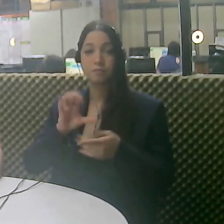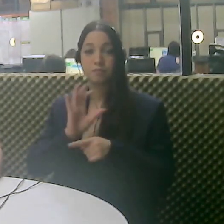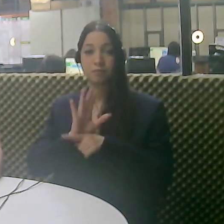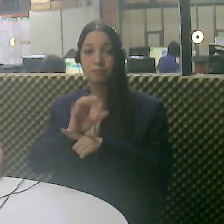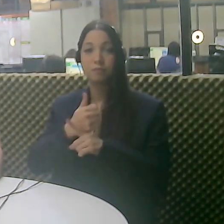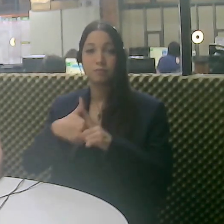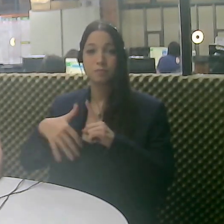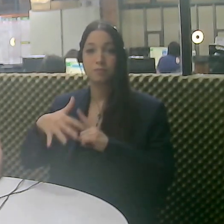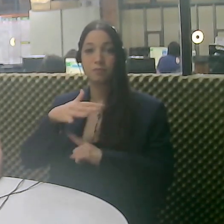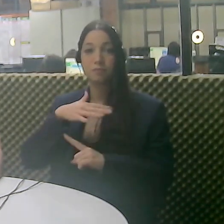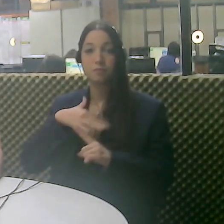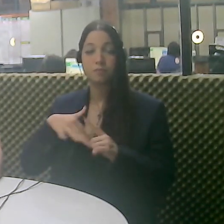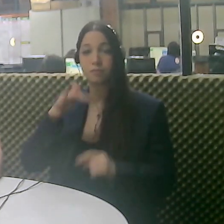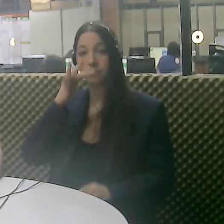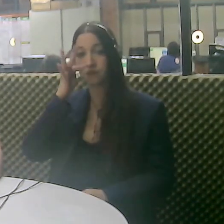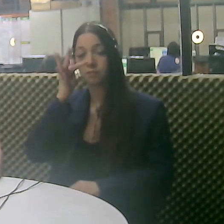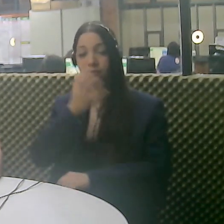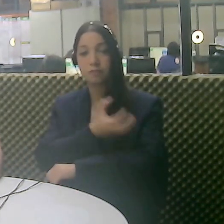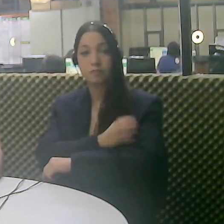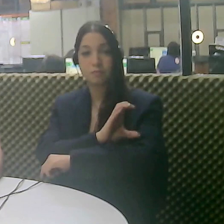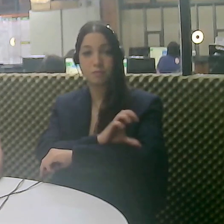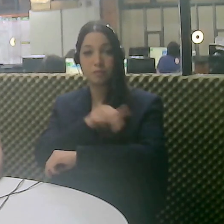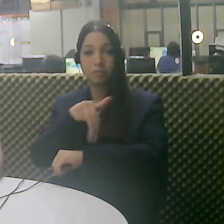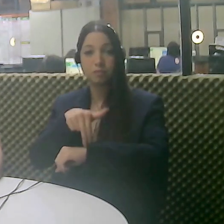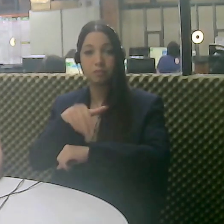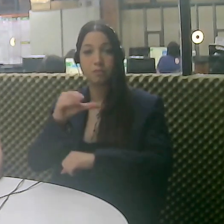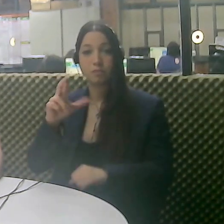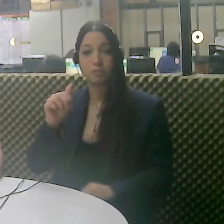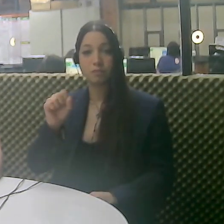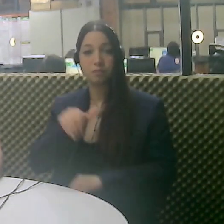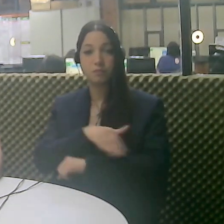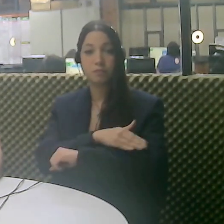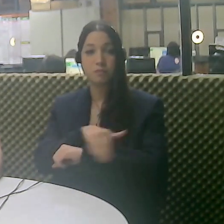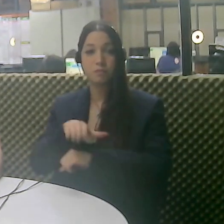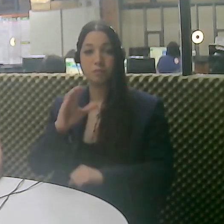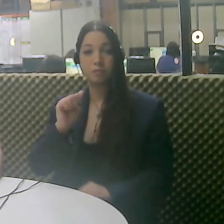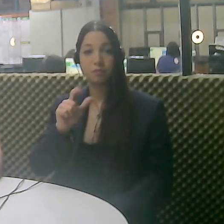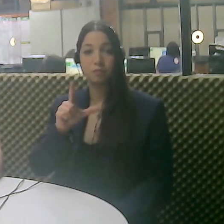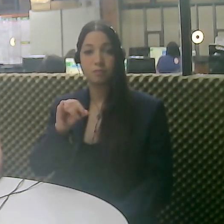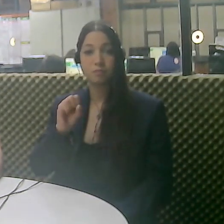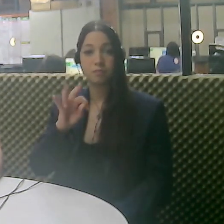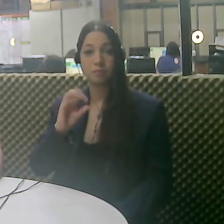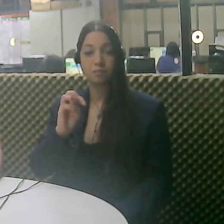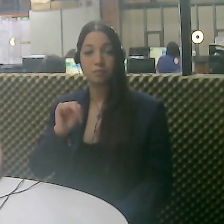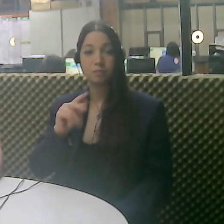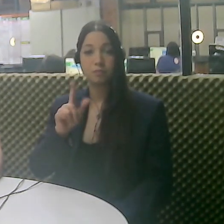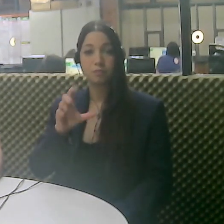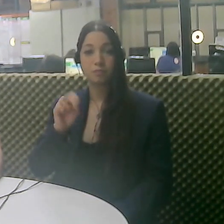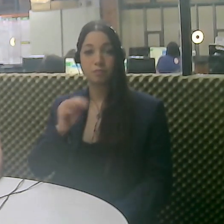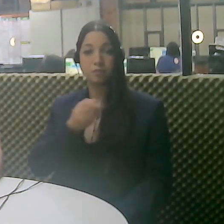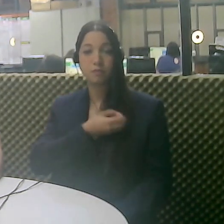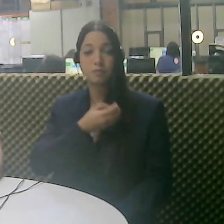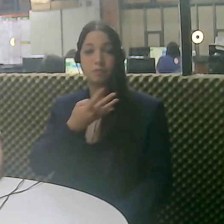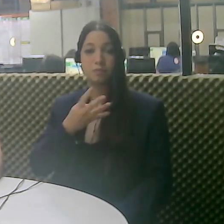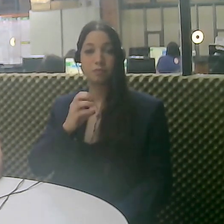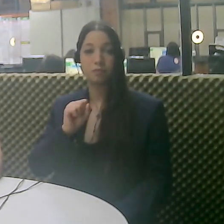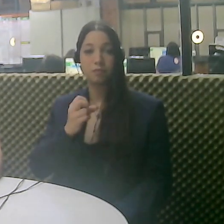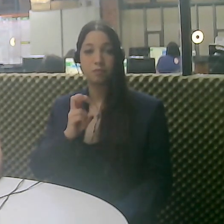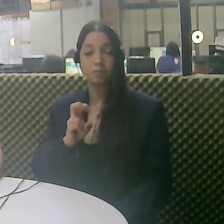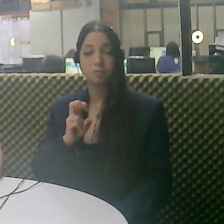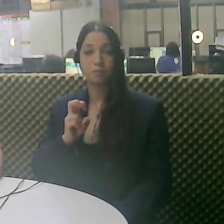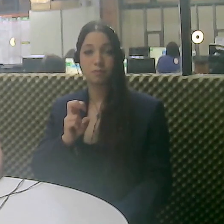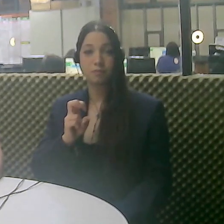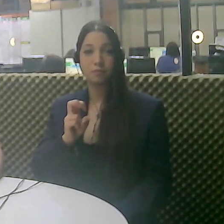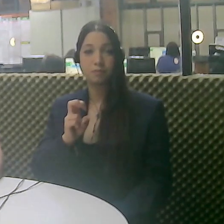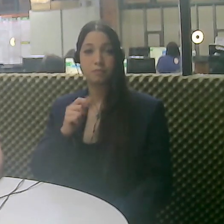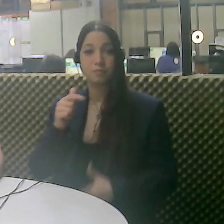Assistência Social do Jardim Canaã, o CRAS, na Avenida Calixto Milken, número 485.